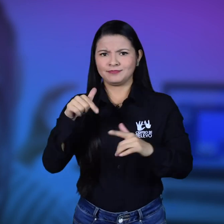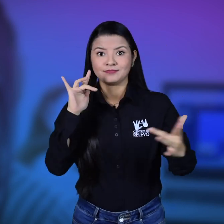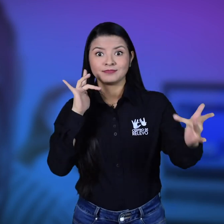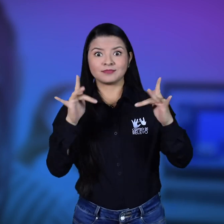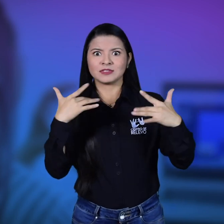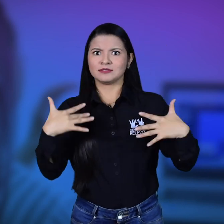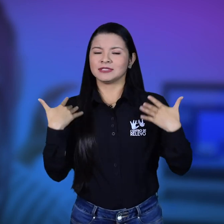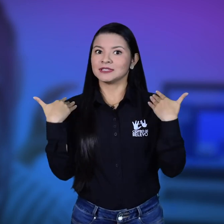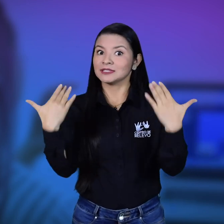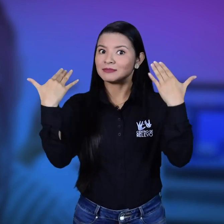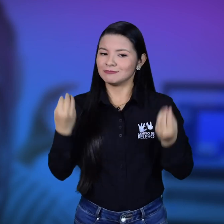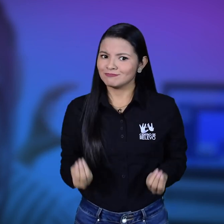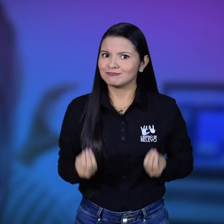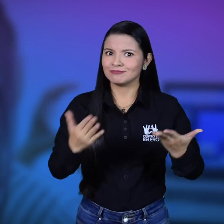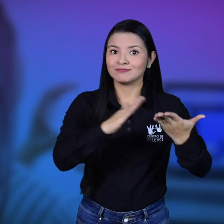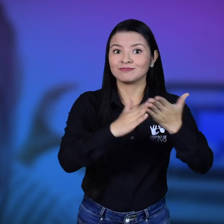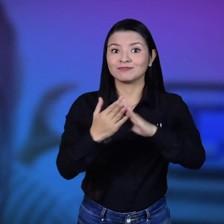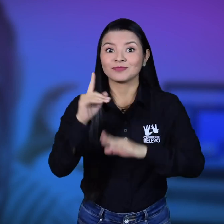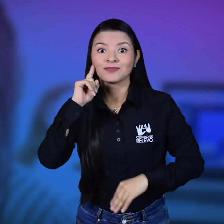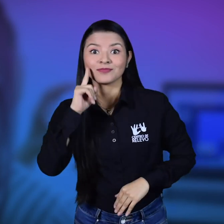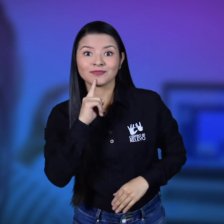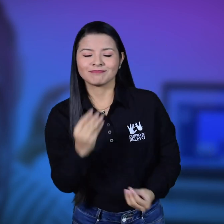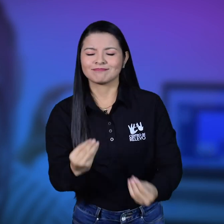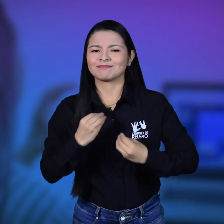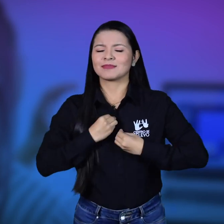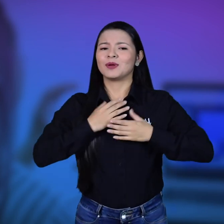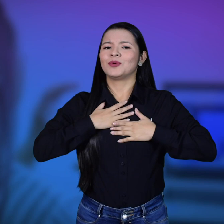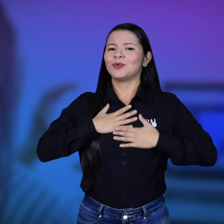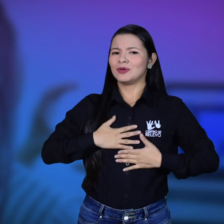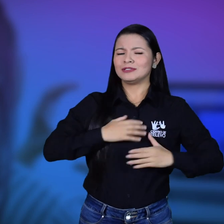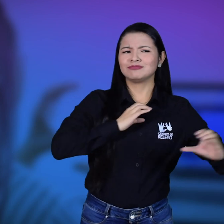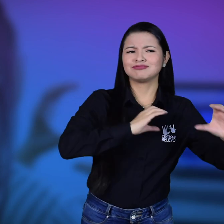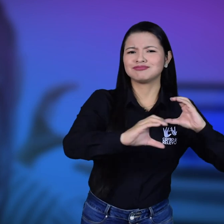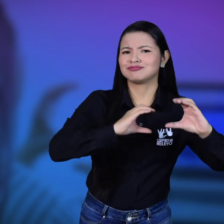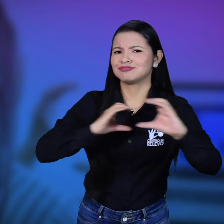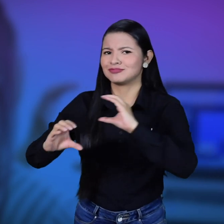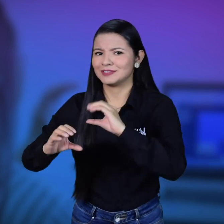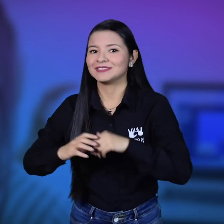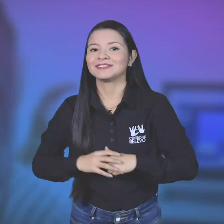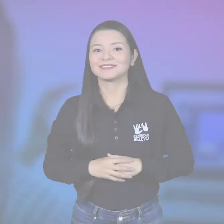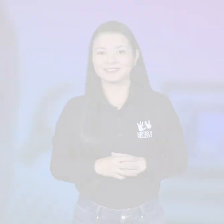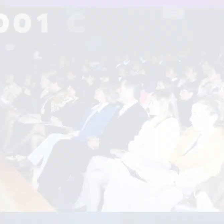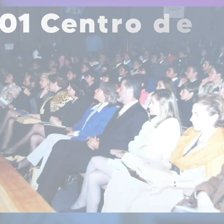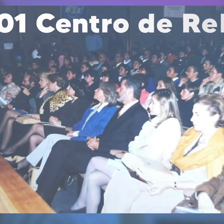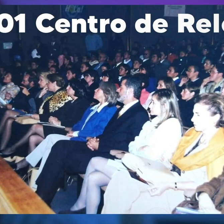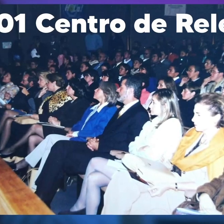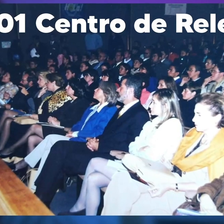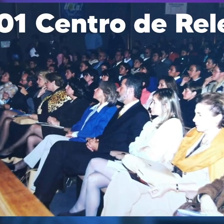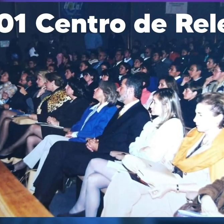centro de relevo, Henry sí participó y fue quien dio las palabras de apertura del servicio resaltando la importancia de esta herramienta para el acceso